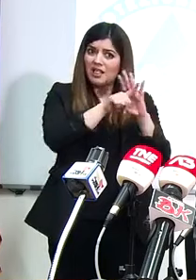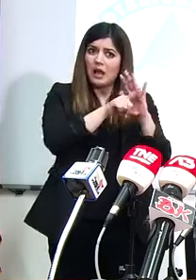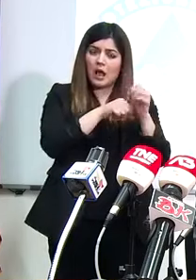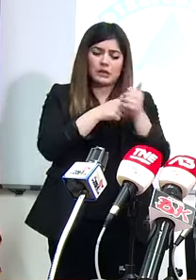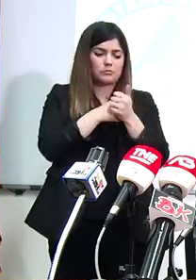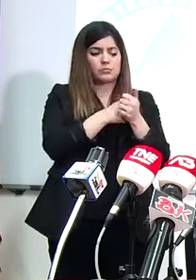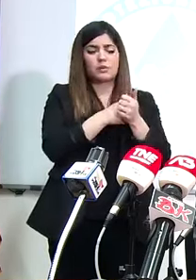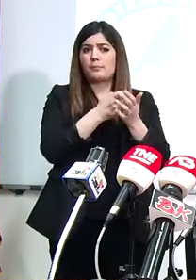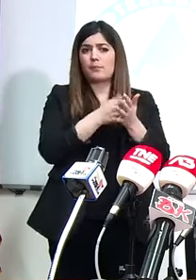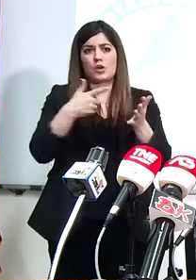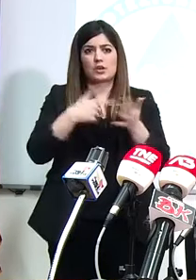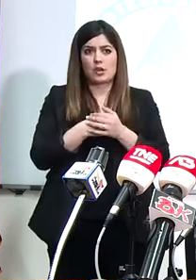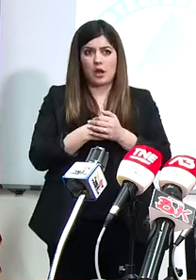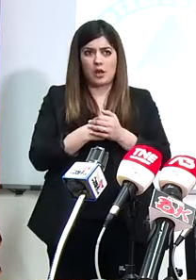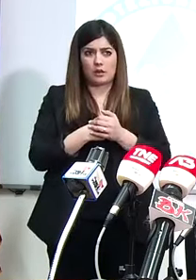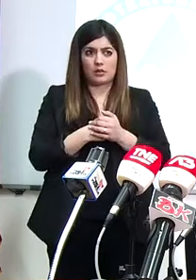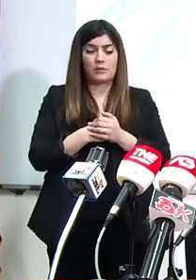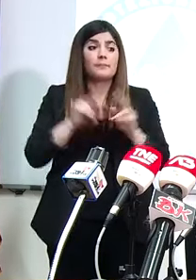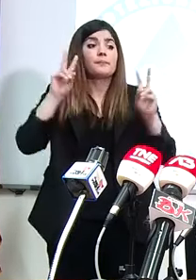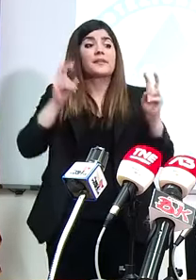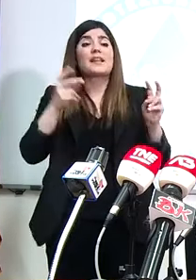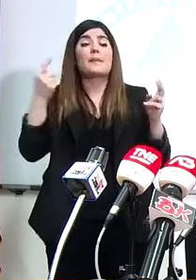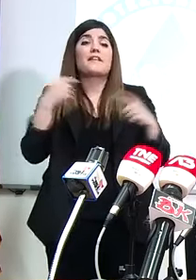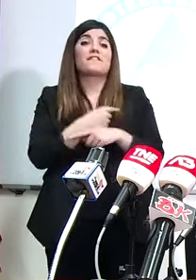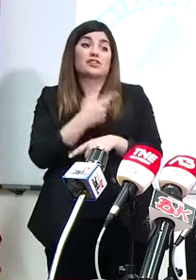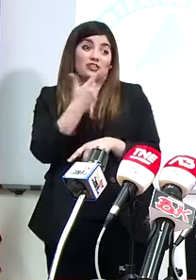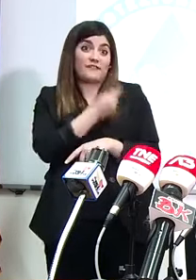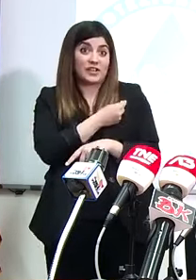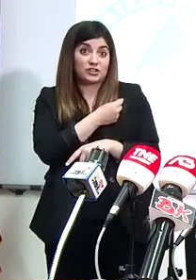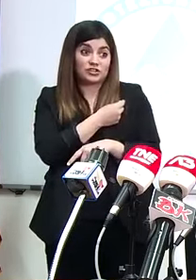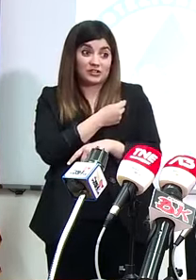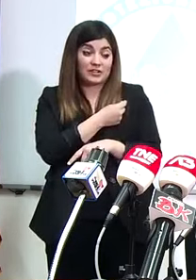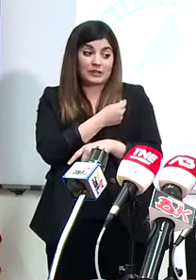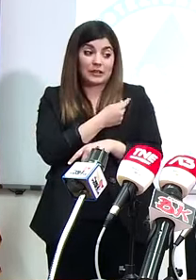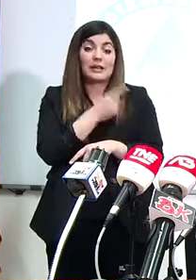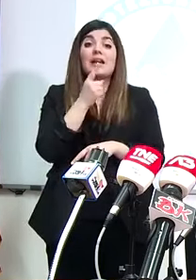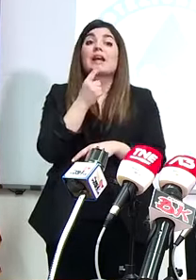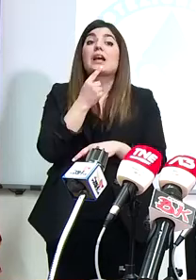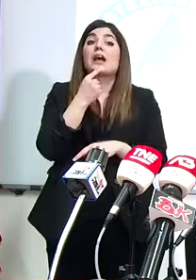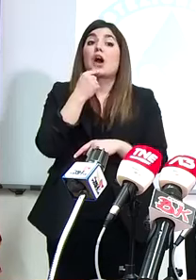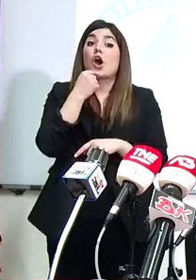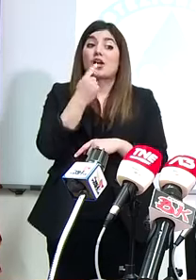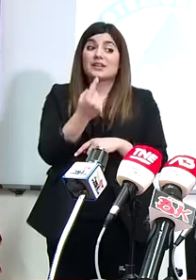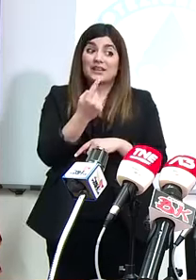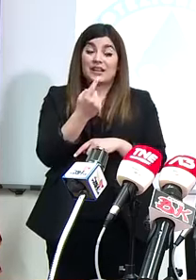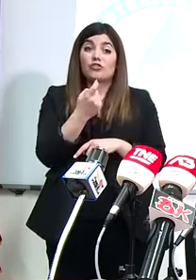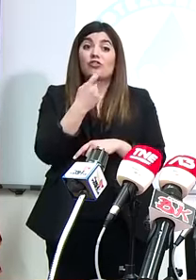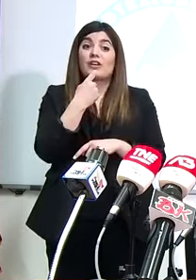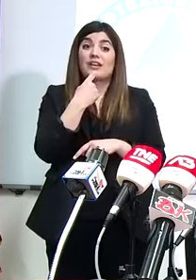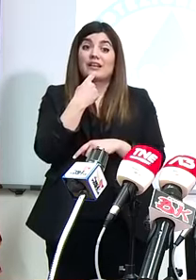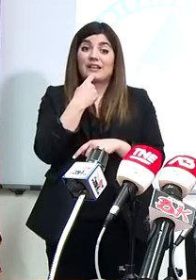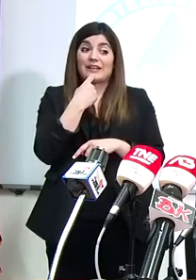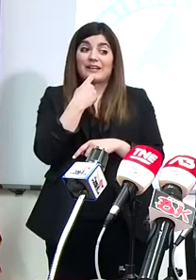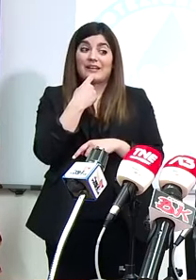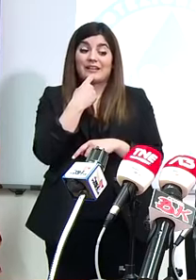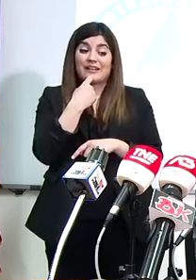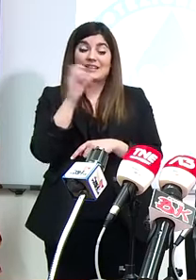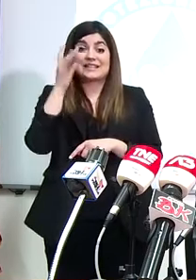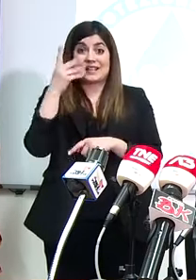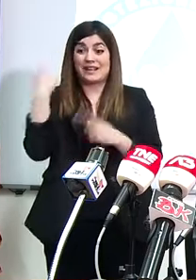dottor arcuri guarda se so vaccini veri sappi che è questa e una fornitura nazionale per quel che mi riguarda però al di là di questo